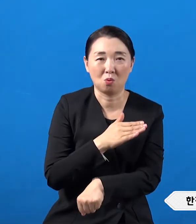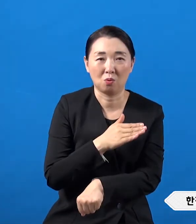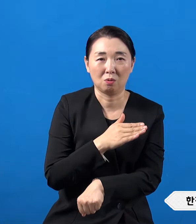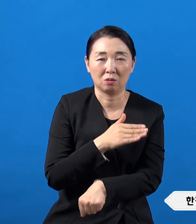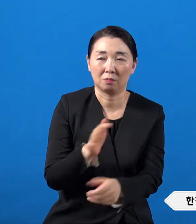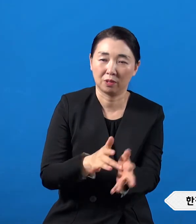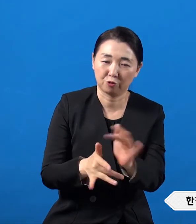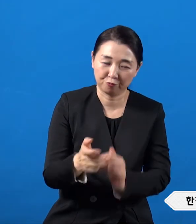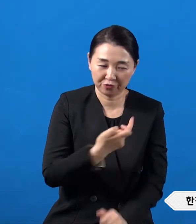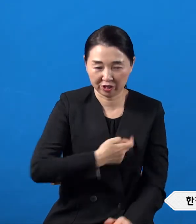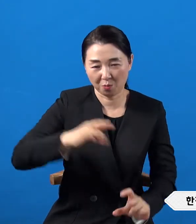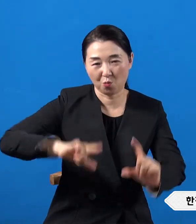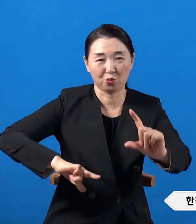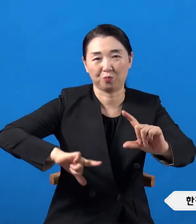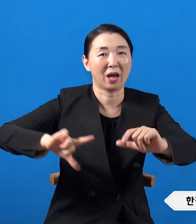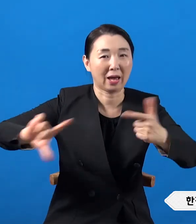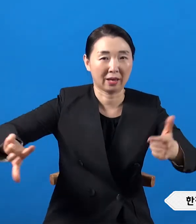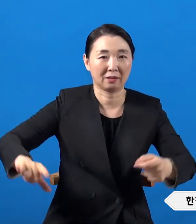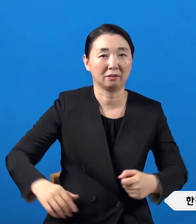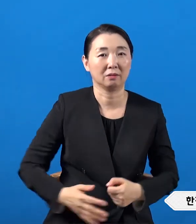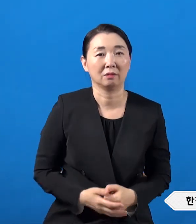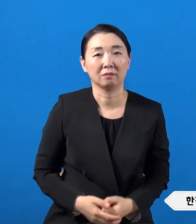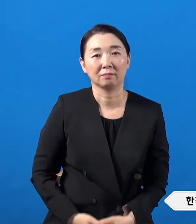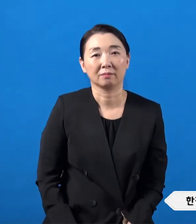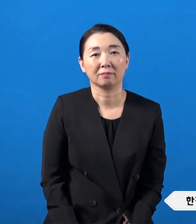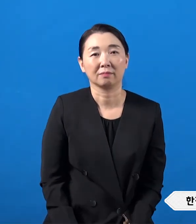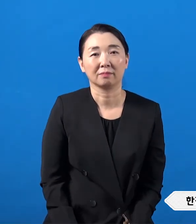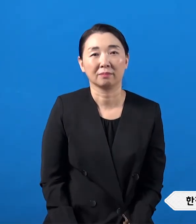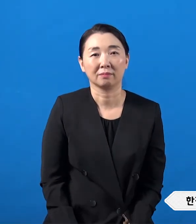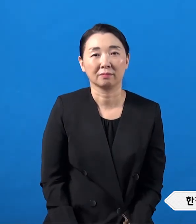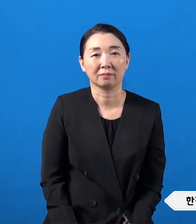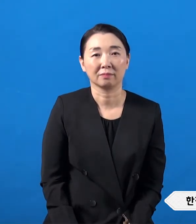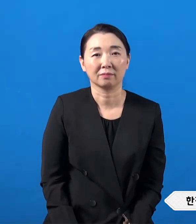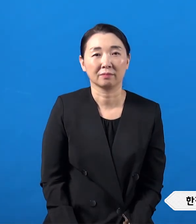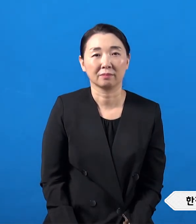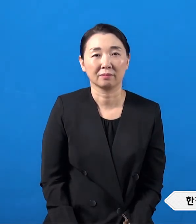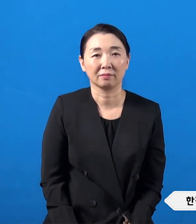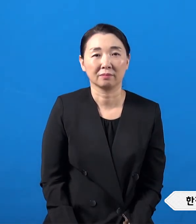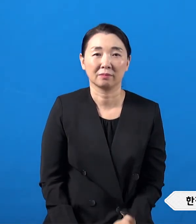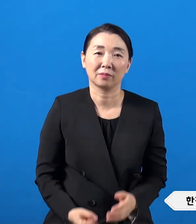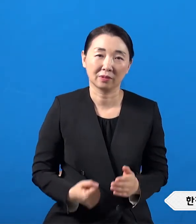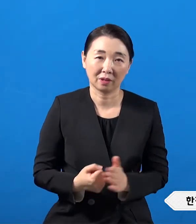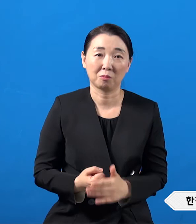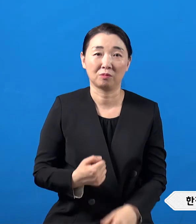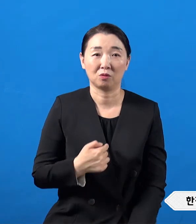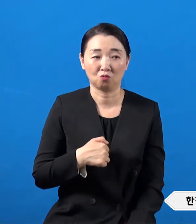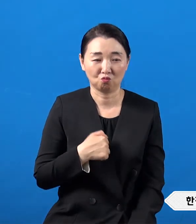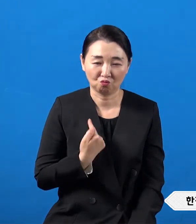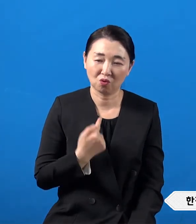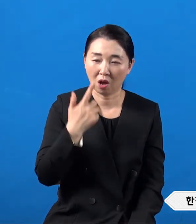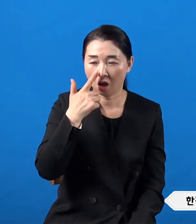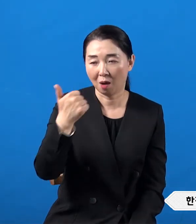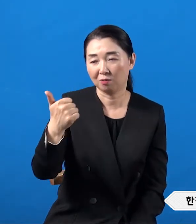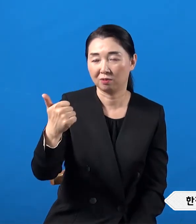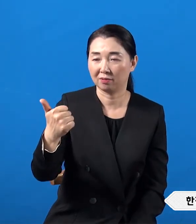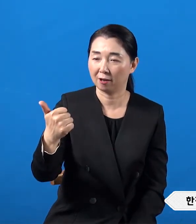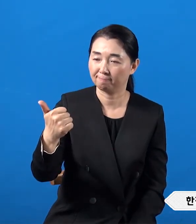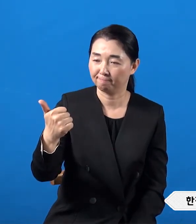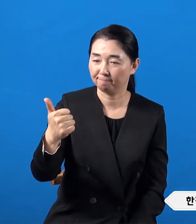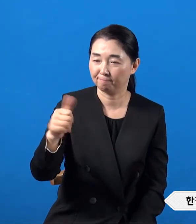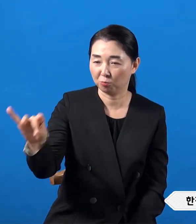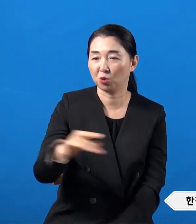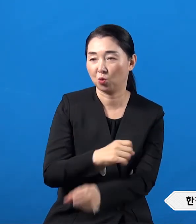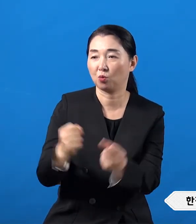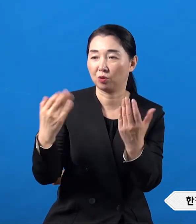이건 예수님 제자의 모습이 아니다, 그게 분명합니다. 그래서 자기가 먼저 아버지를